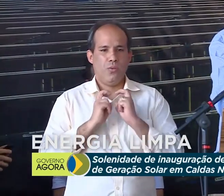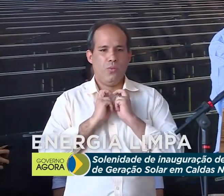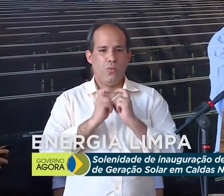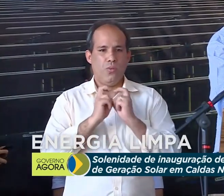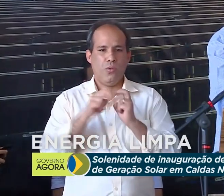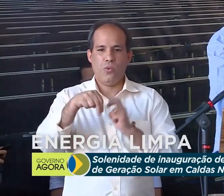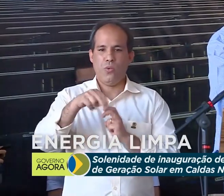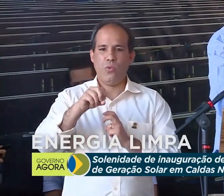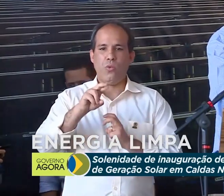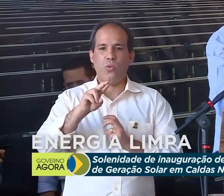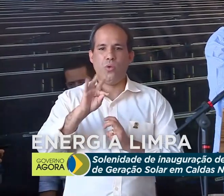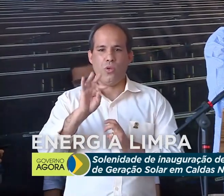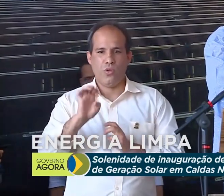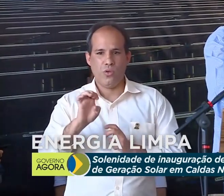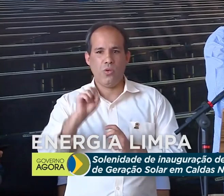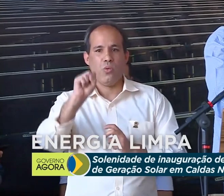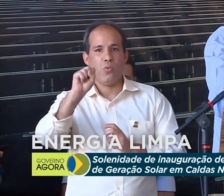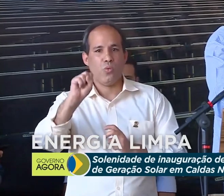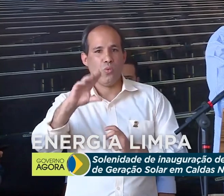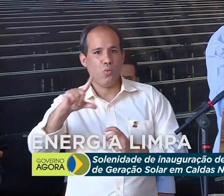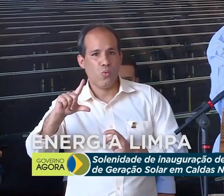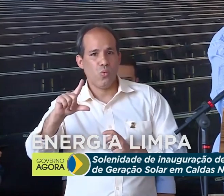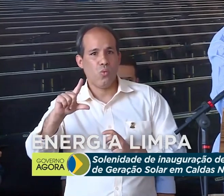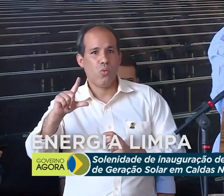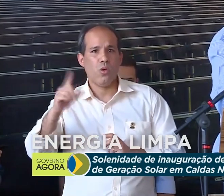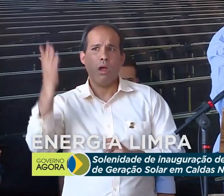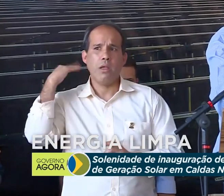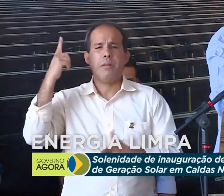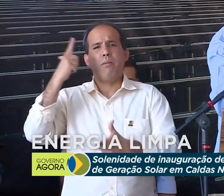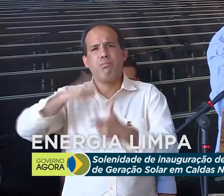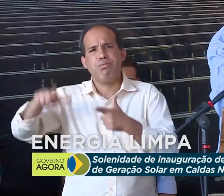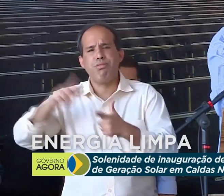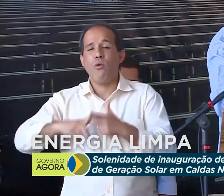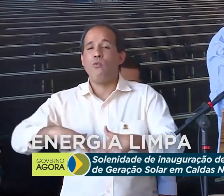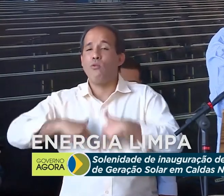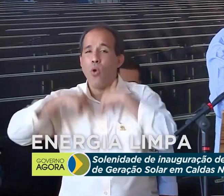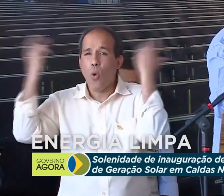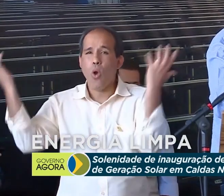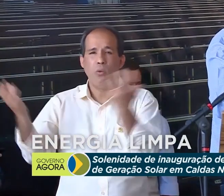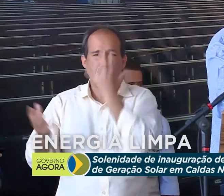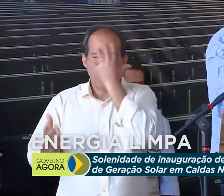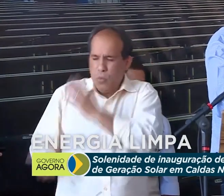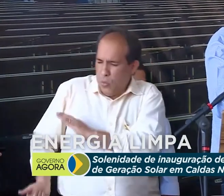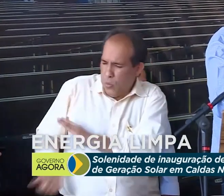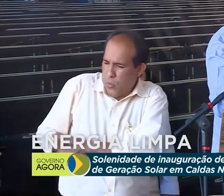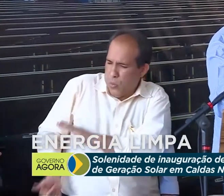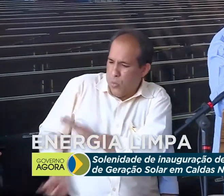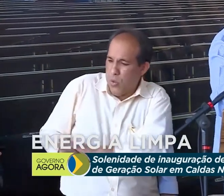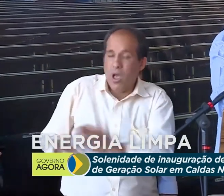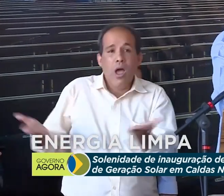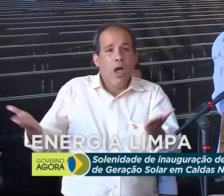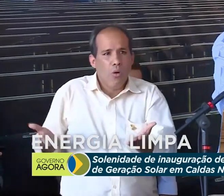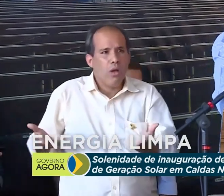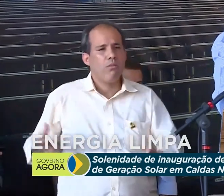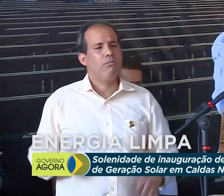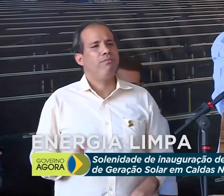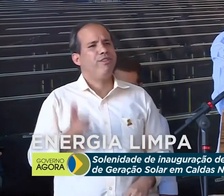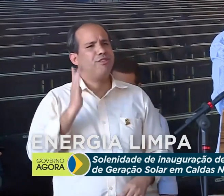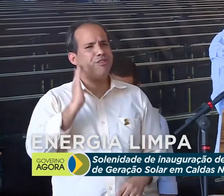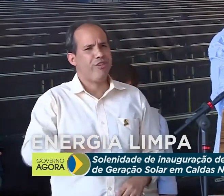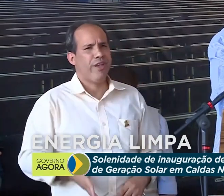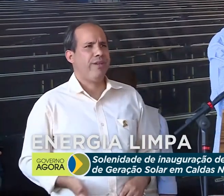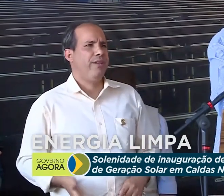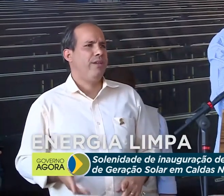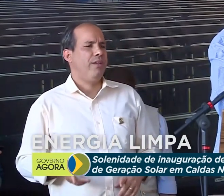a ferrovia Norte-Sul. Ela só era motivo de escândalos e motivo de corrupção. Ela hoje, com o